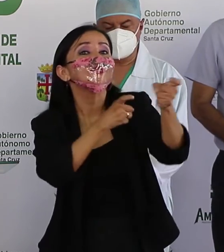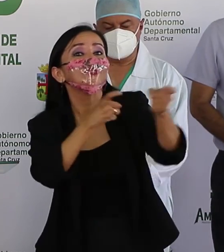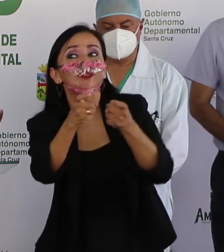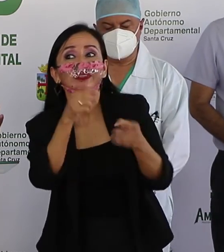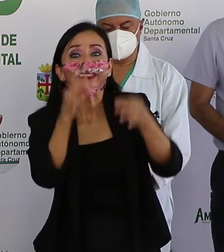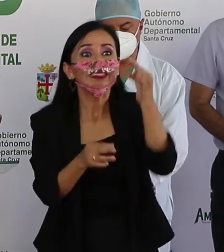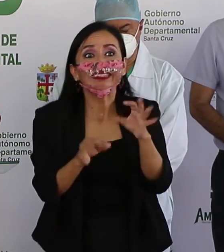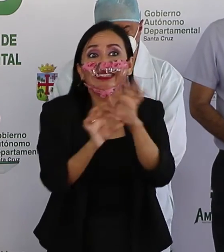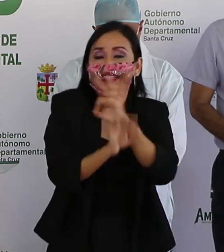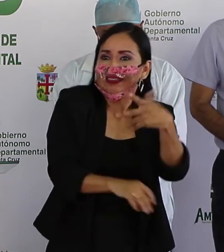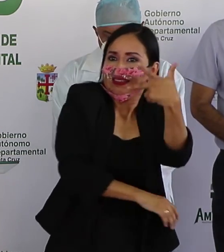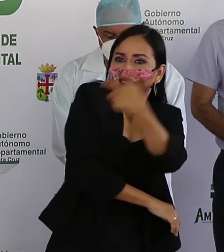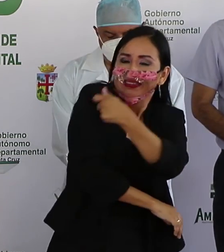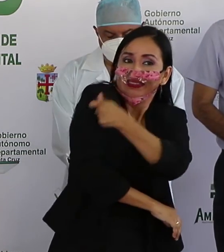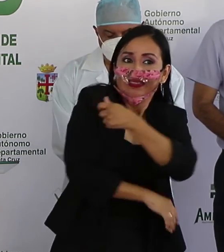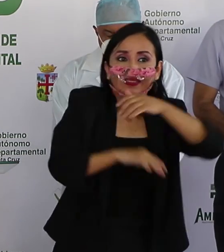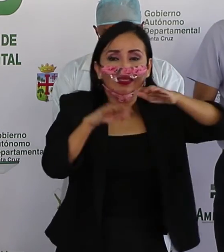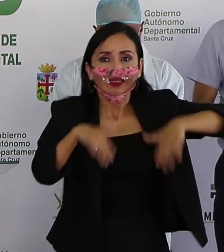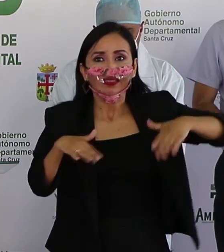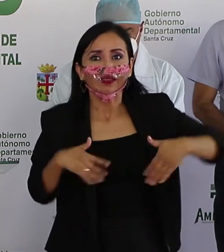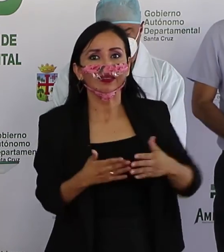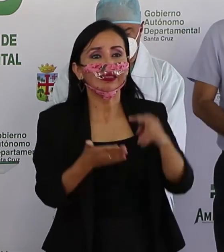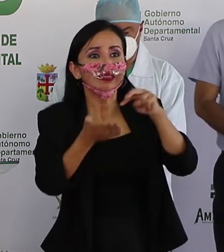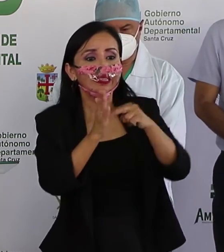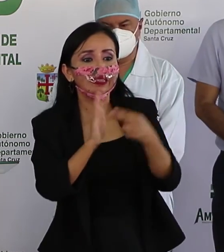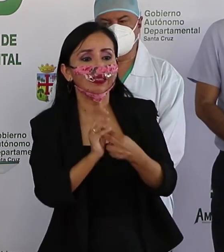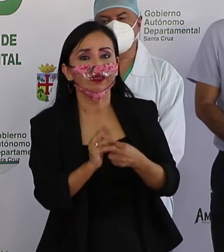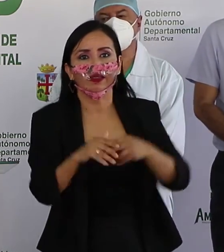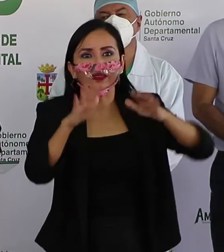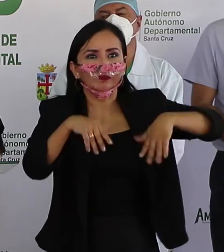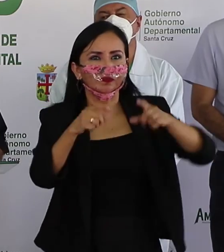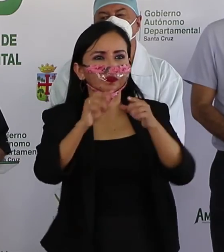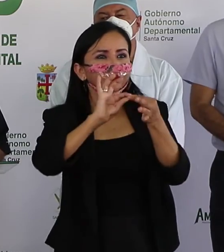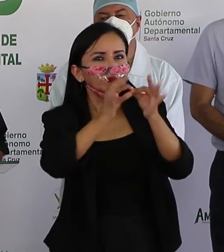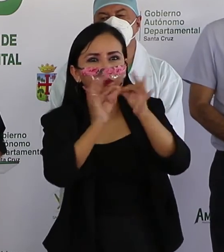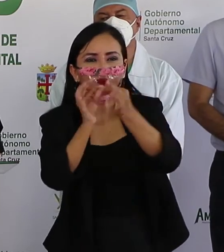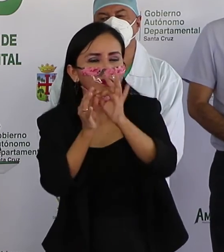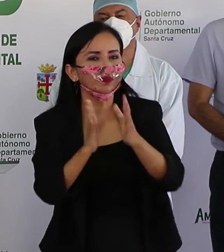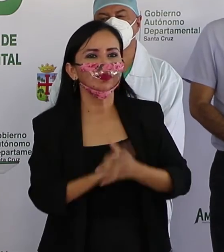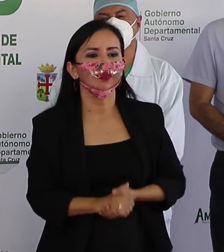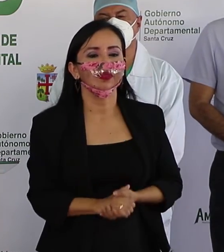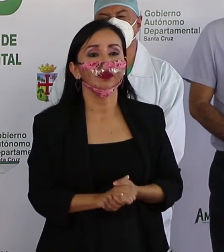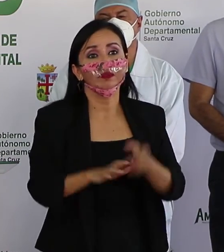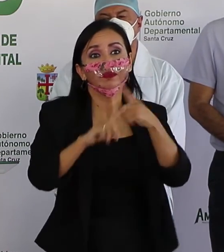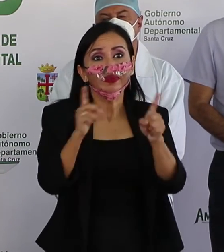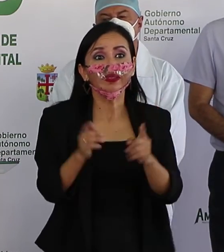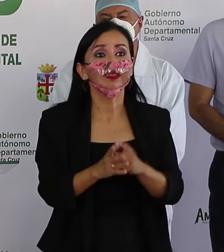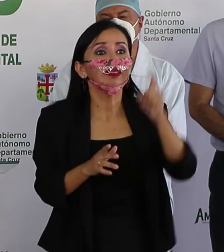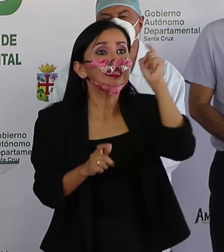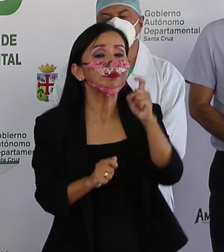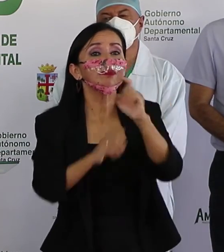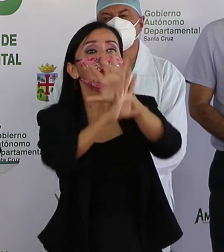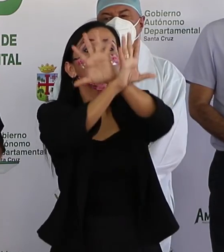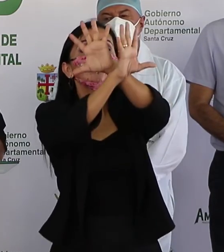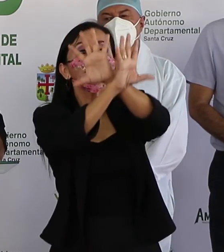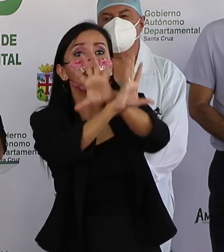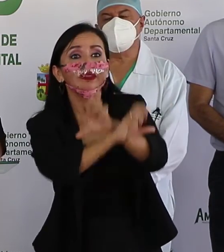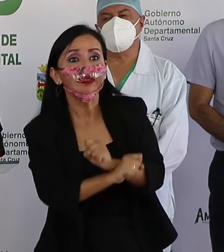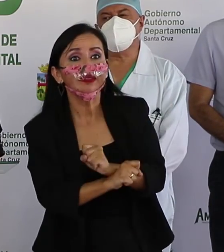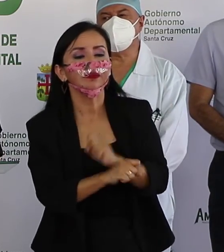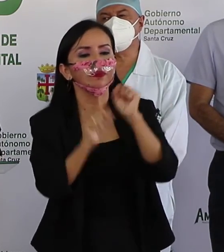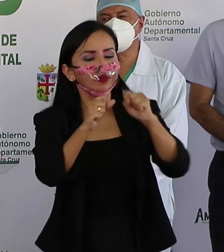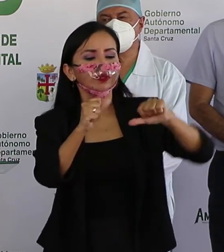porque mientras no esté la vacuna, esto no va a tener una solución definitiva. Pero tenemos que acostumbrarnos